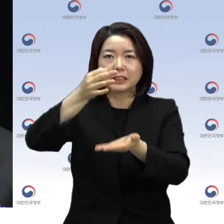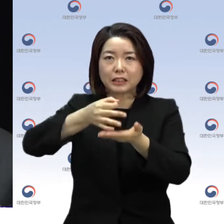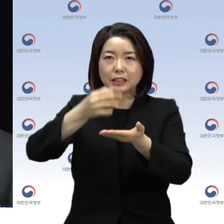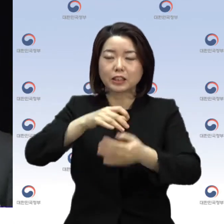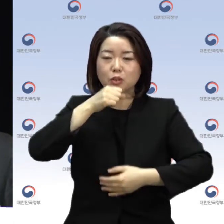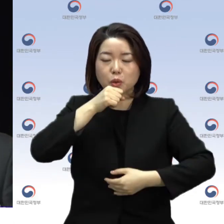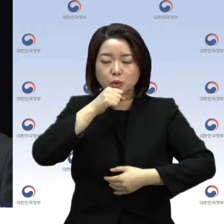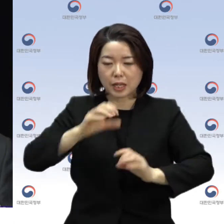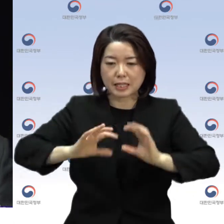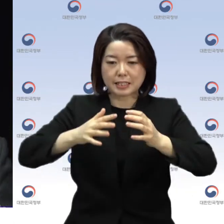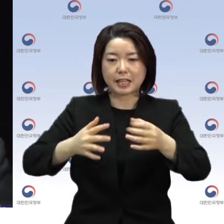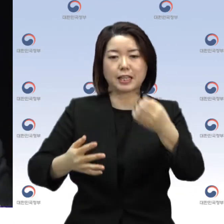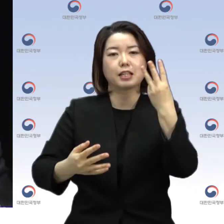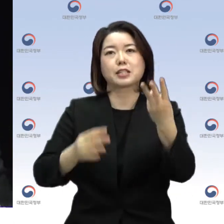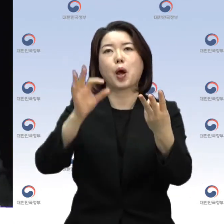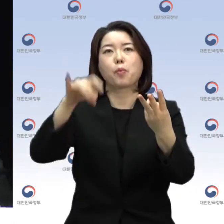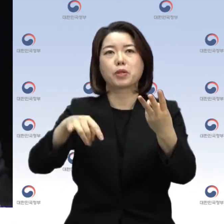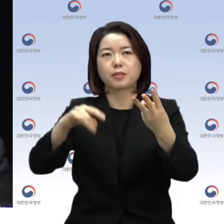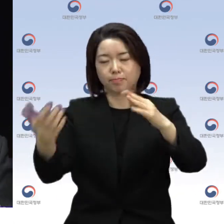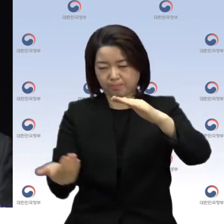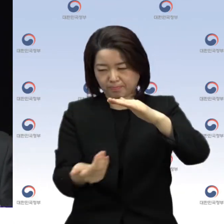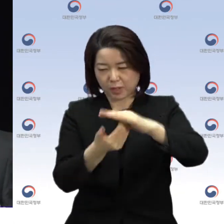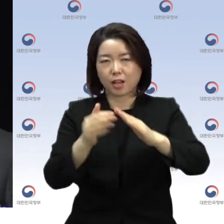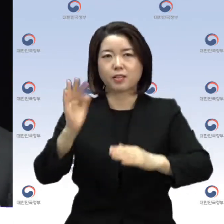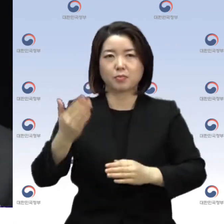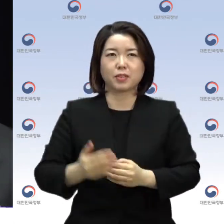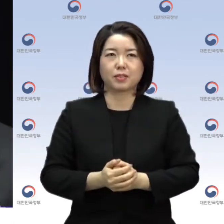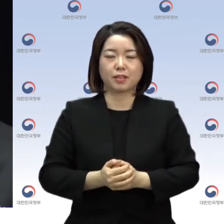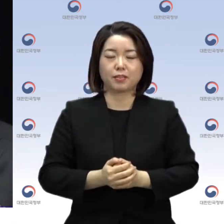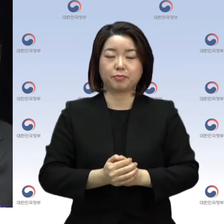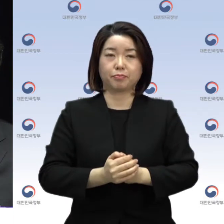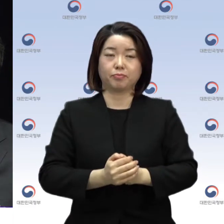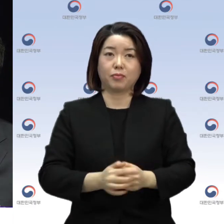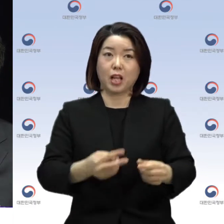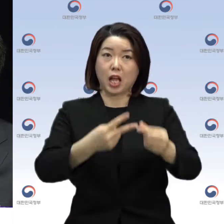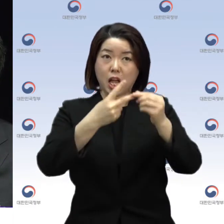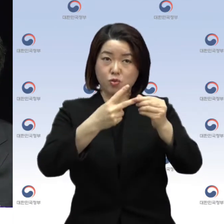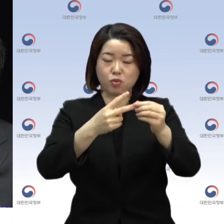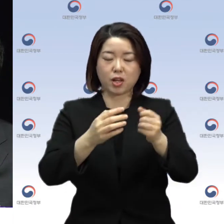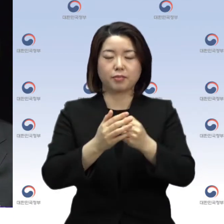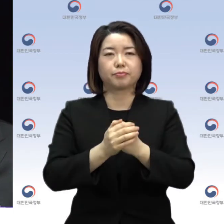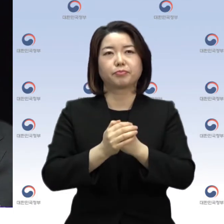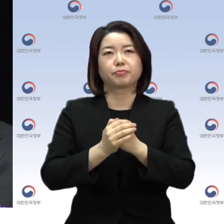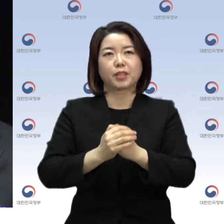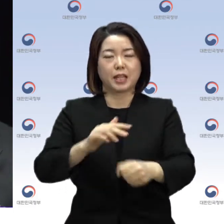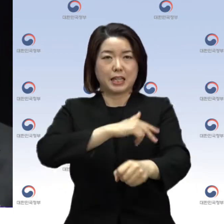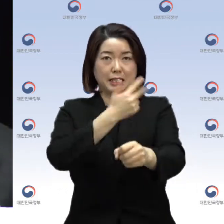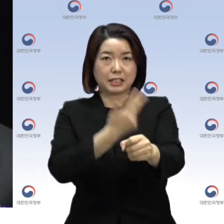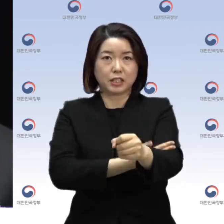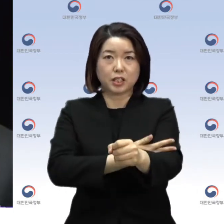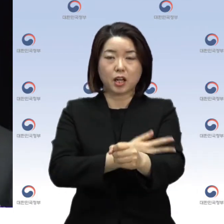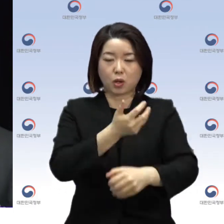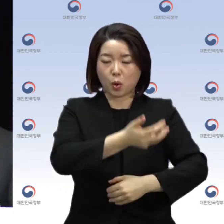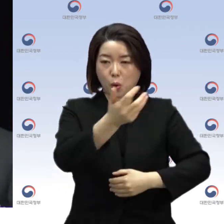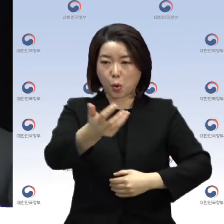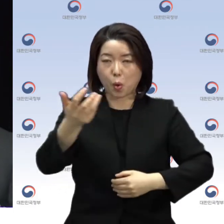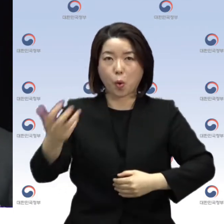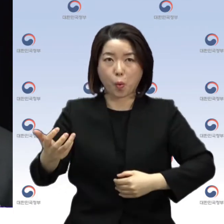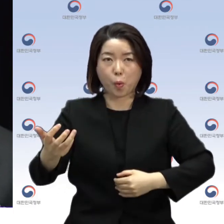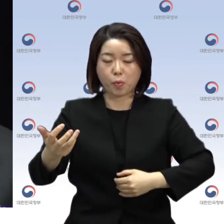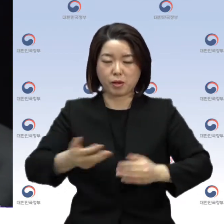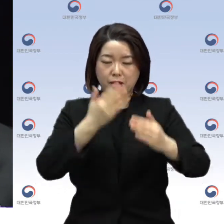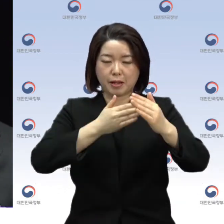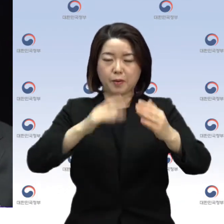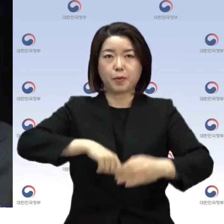세계 3위까지 끌어올리겠습니다. 둘째, 저작권 유통 환경을